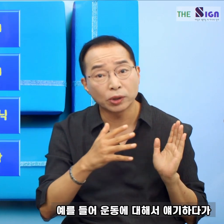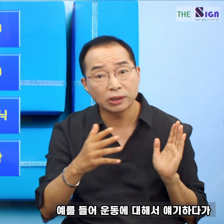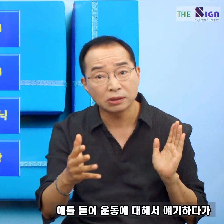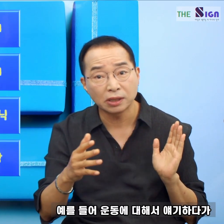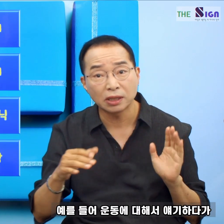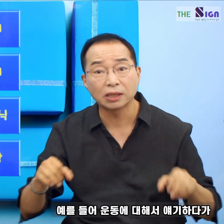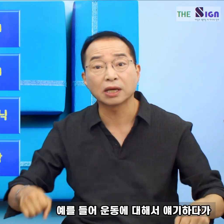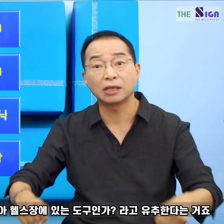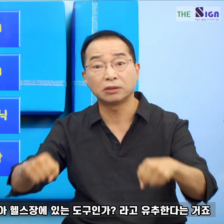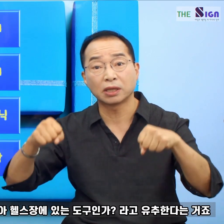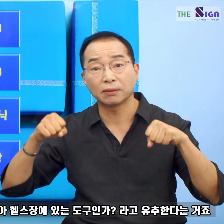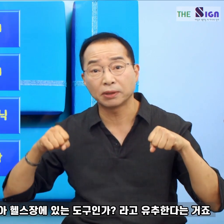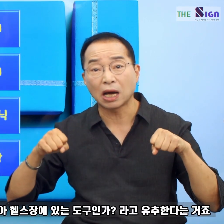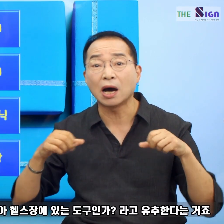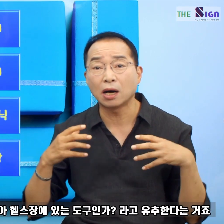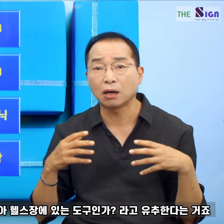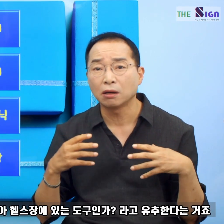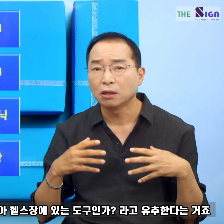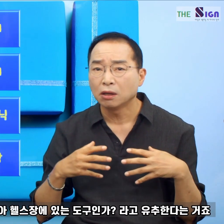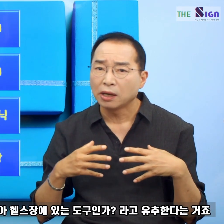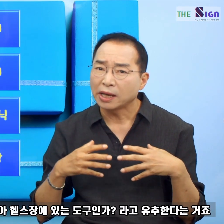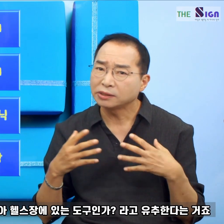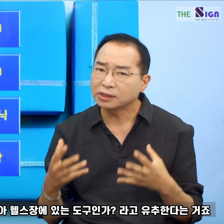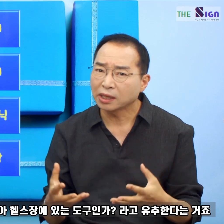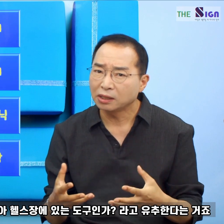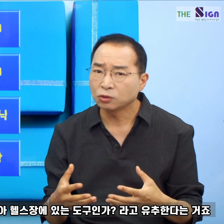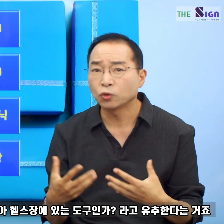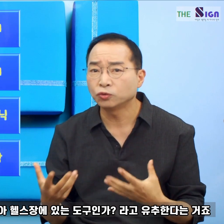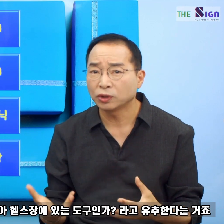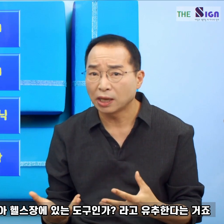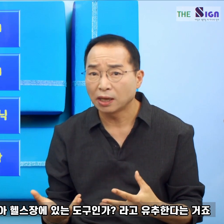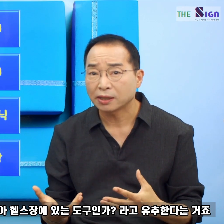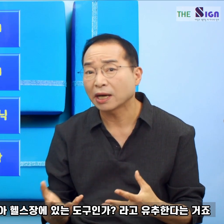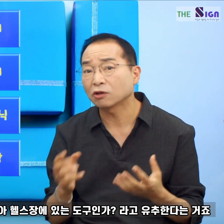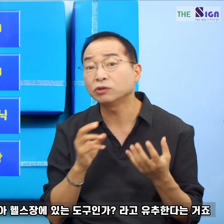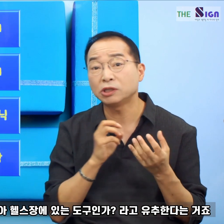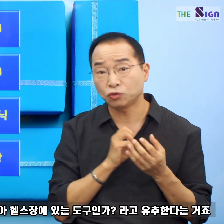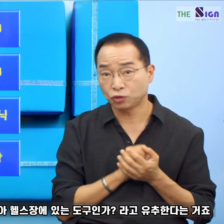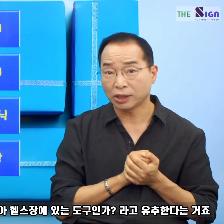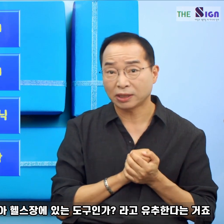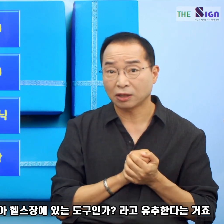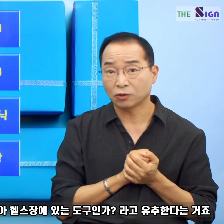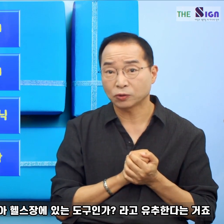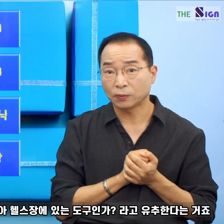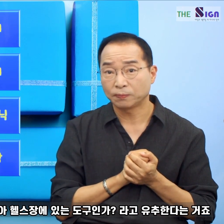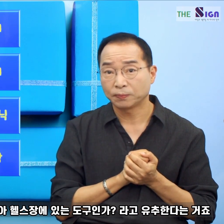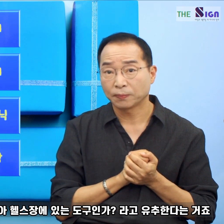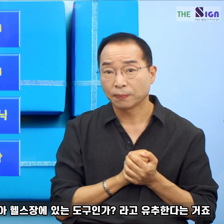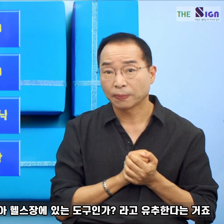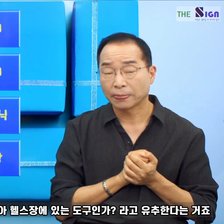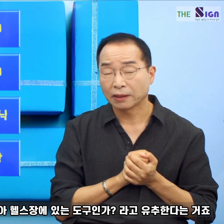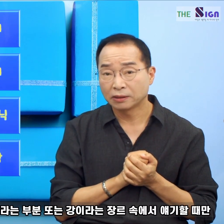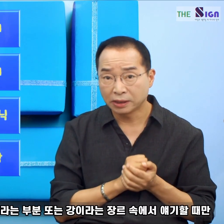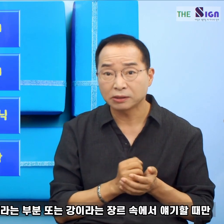대해서 얘기하다가 이렇게 하면 헬스장에 있는 도구인가? 라고 이제 유추한다는 거죠.